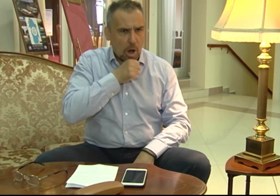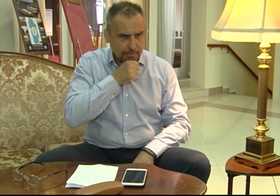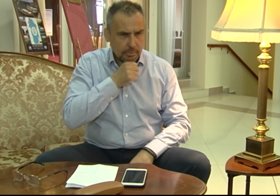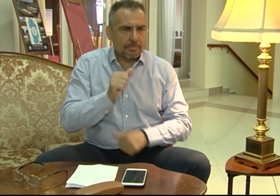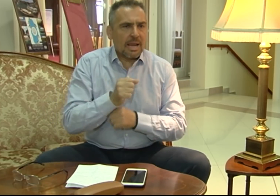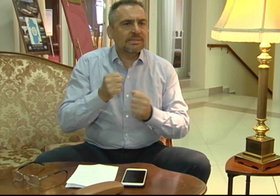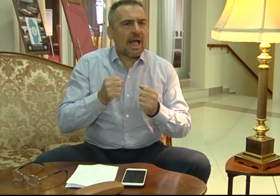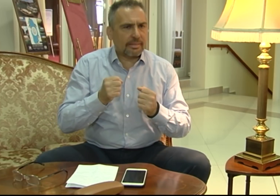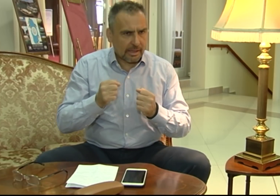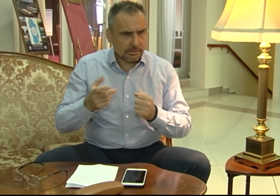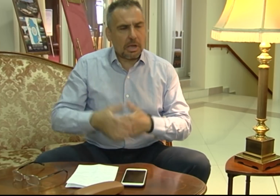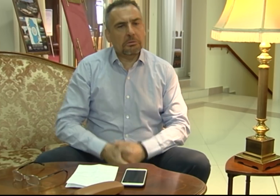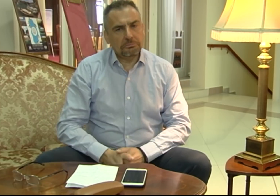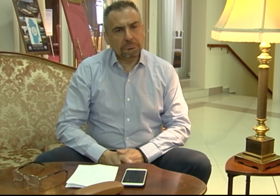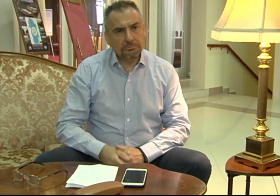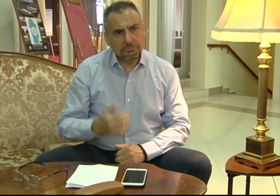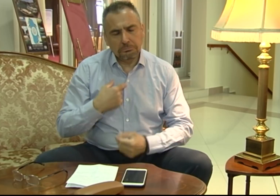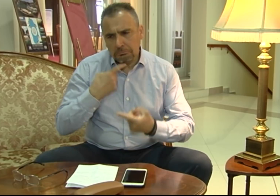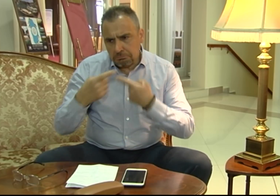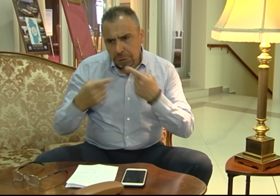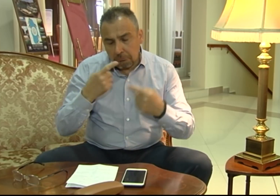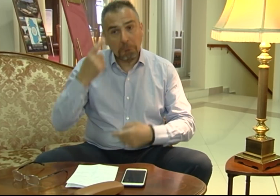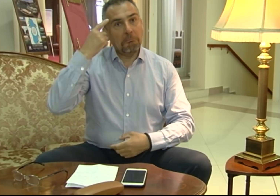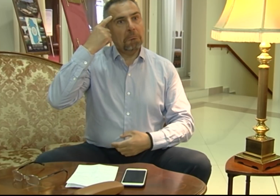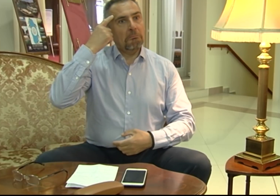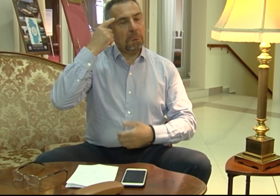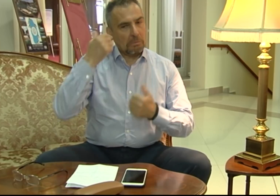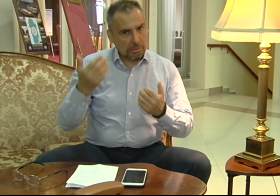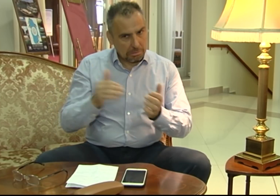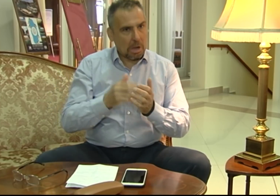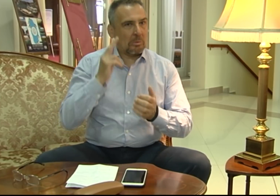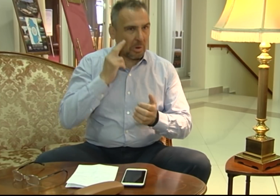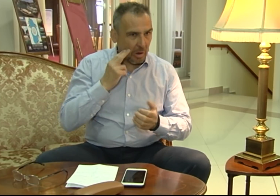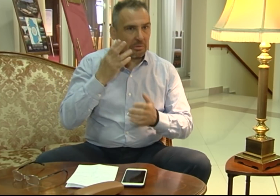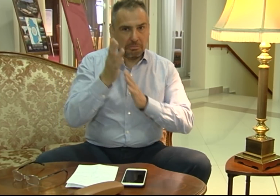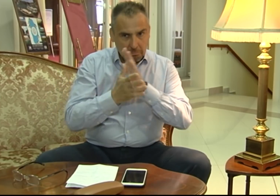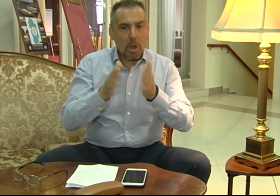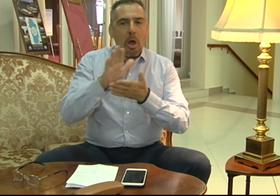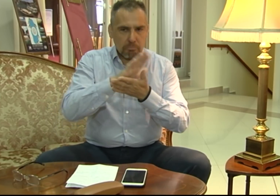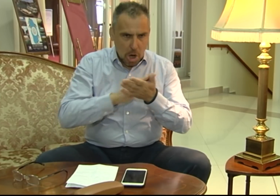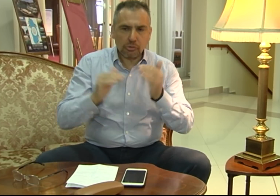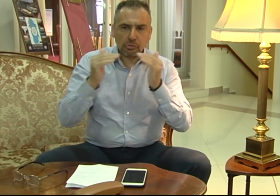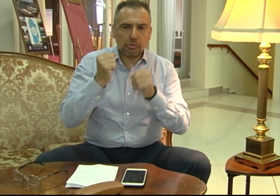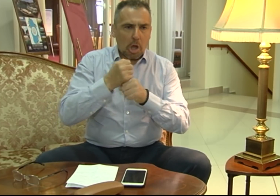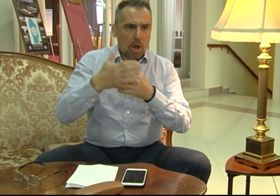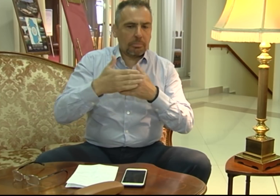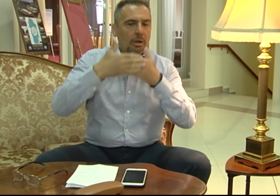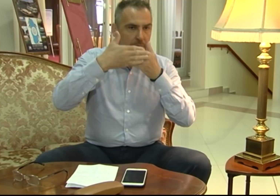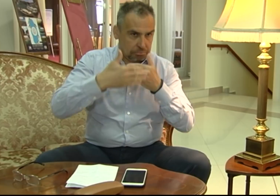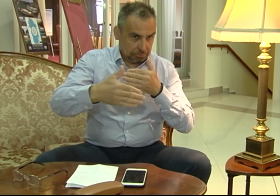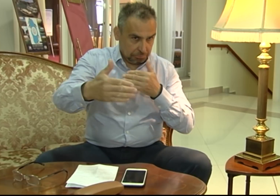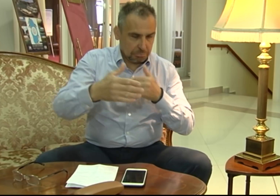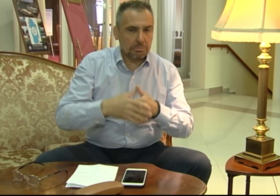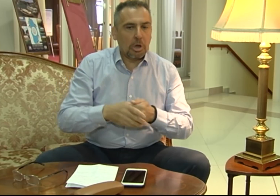Петко Златески од Библиското здружение, неколку средби разговаравме за необходноста и глувите лица да можат на својот мајчин